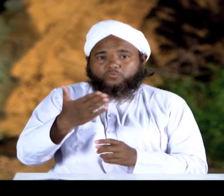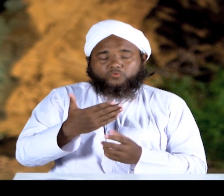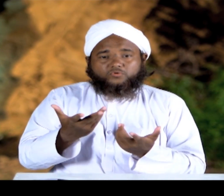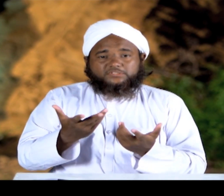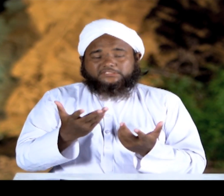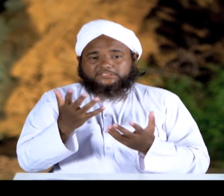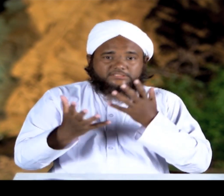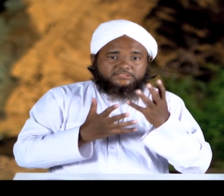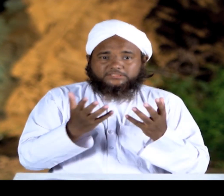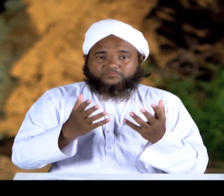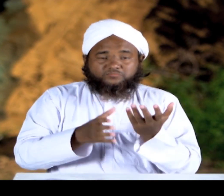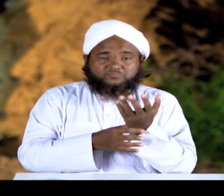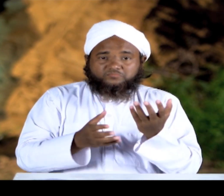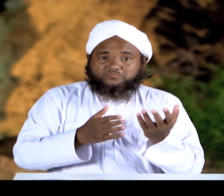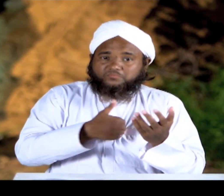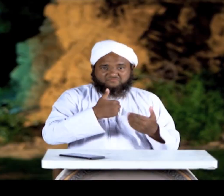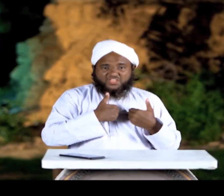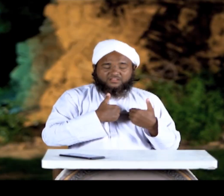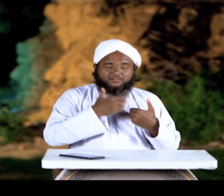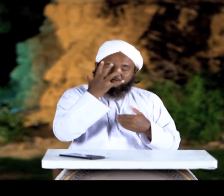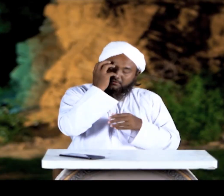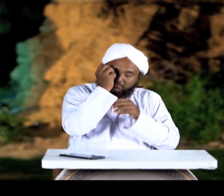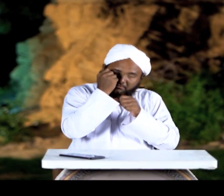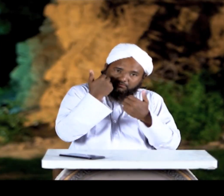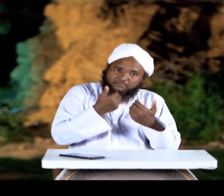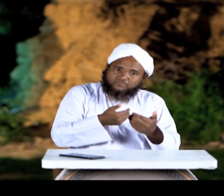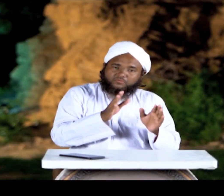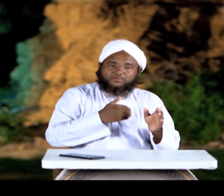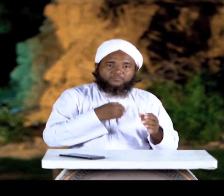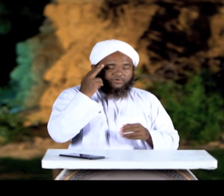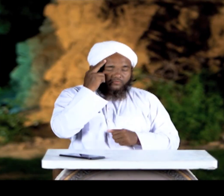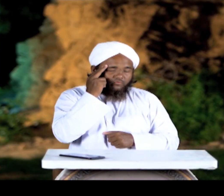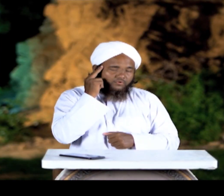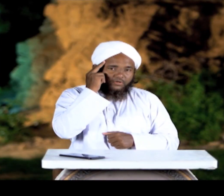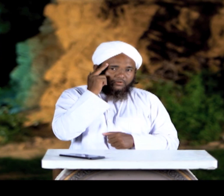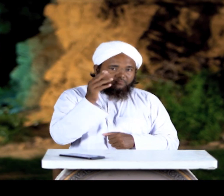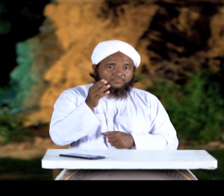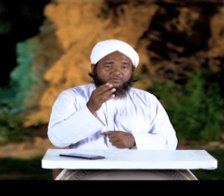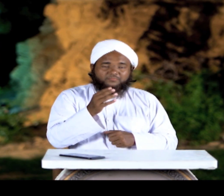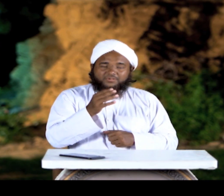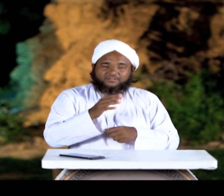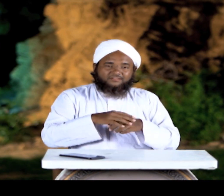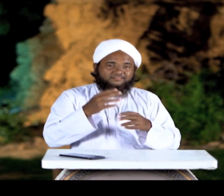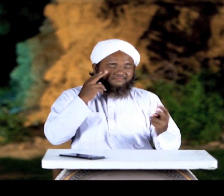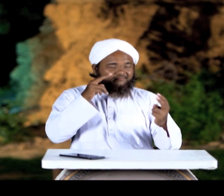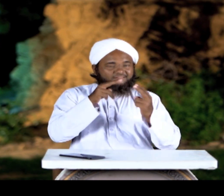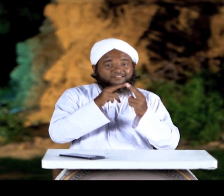دی۔ اسی پریشانی کے عالم میں مجھے نیند نے آ گھیرا۔ میں نے خواب میں انتہائی صاف ستھرے لباس